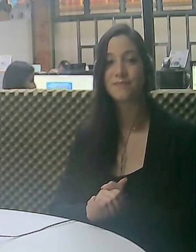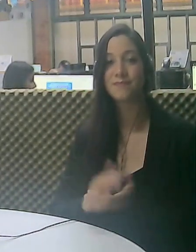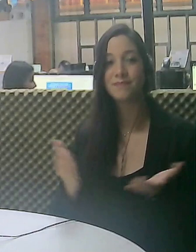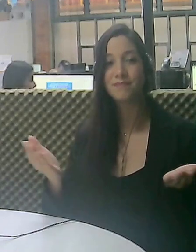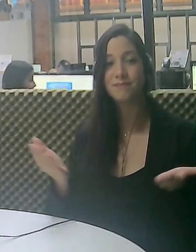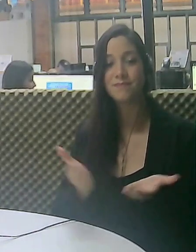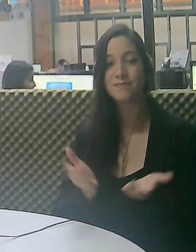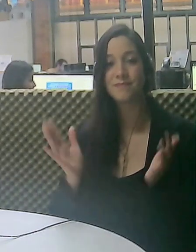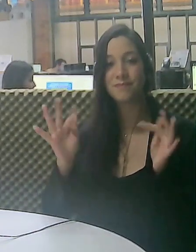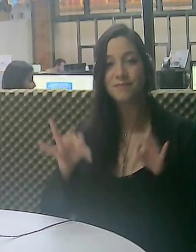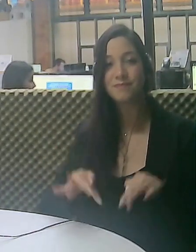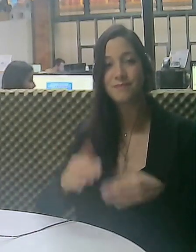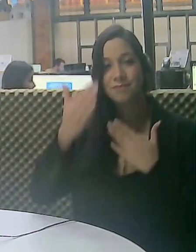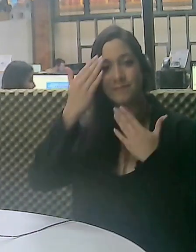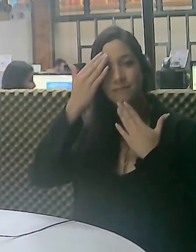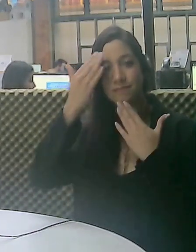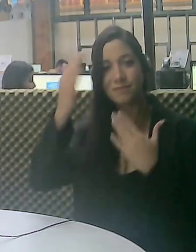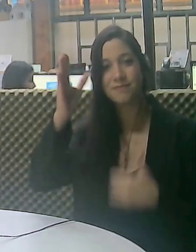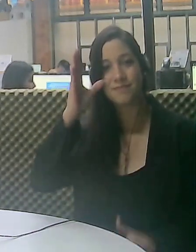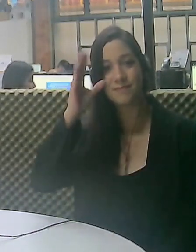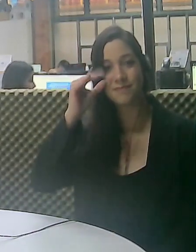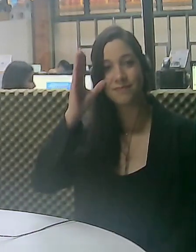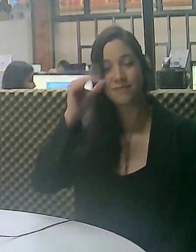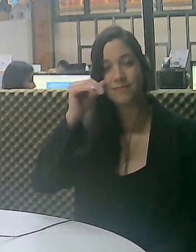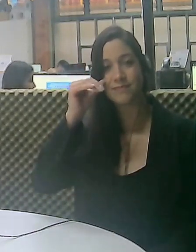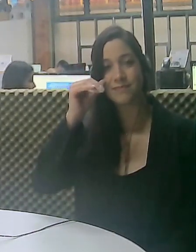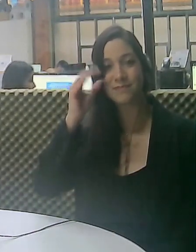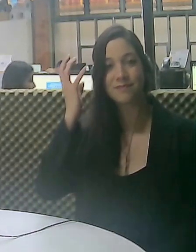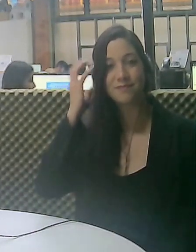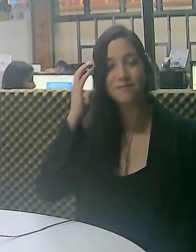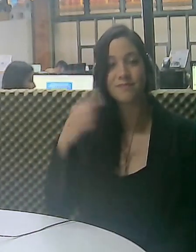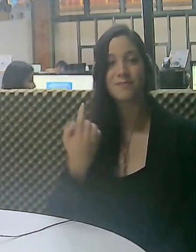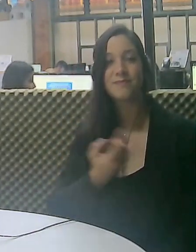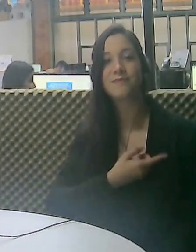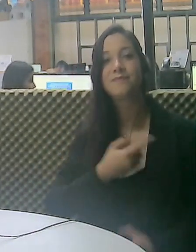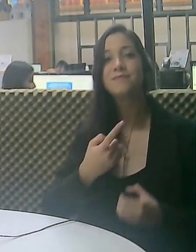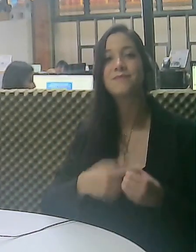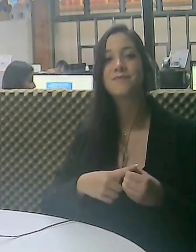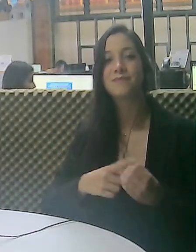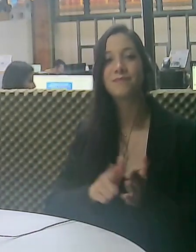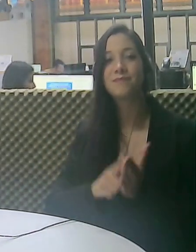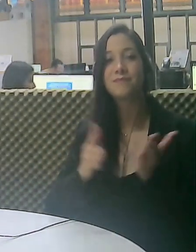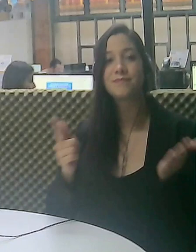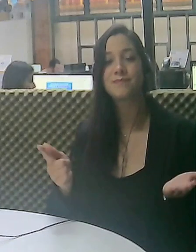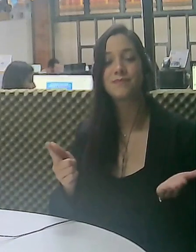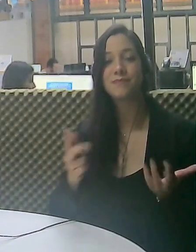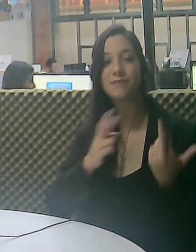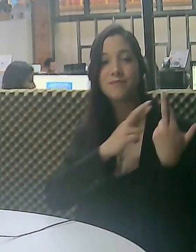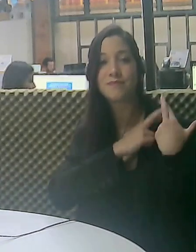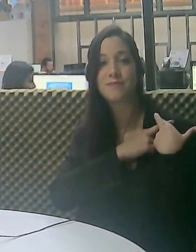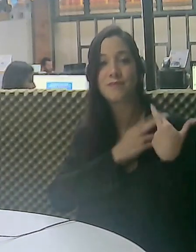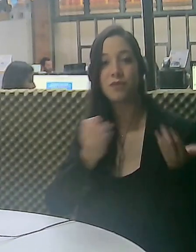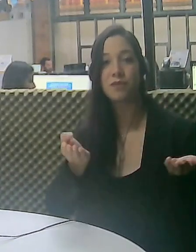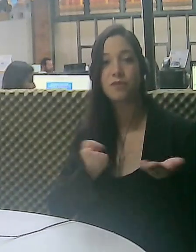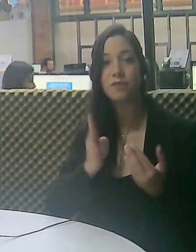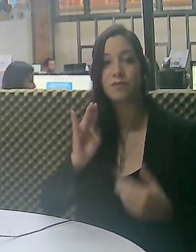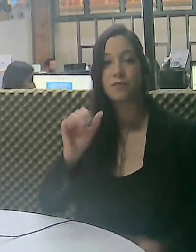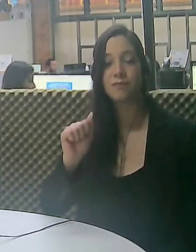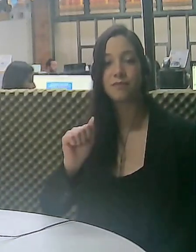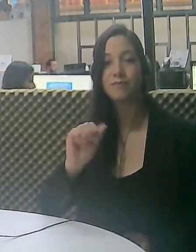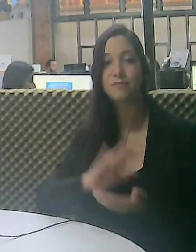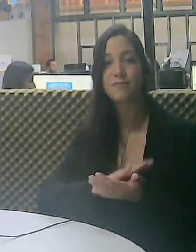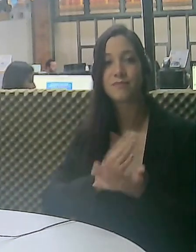E a edição de hoje fica por aqui. Obrigado pela sua audiência, Rádio Nossa Cidade. Jornalista responsável pela edição, Bia